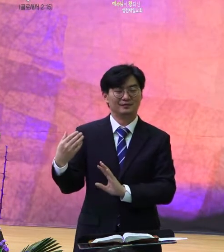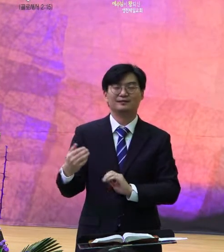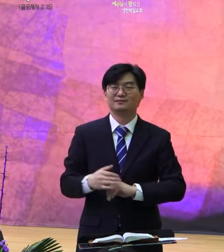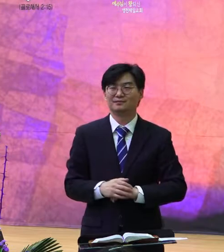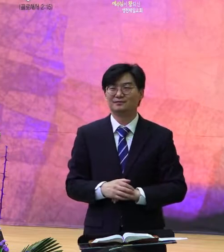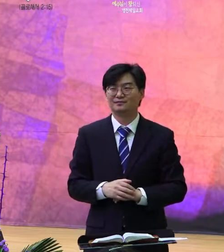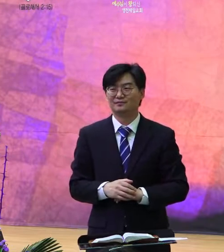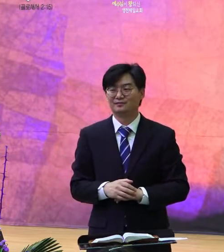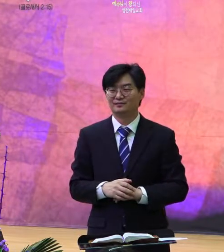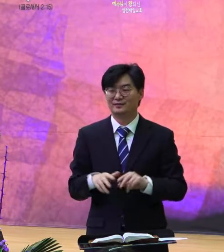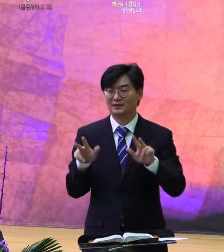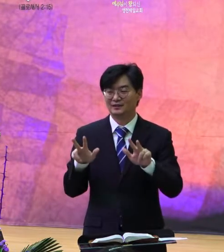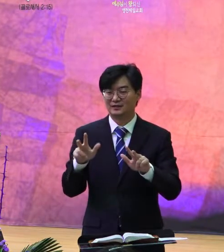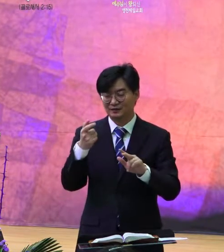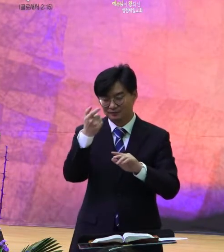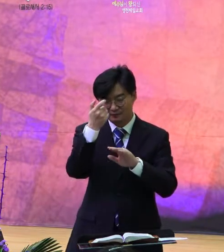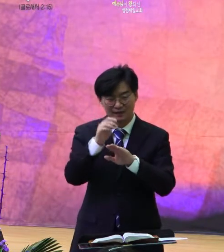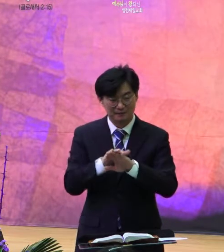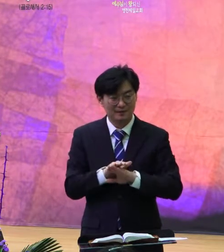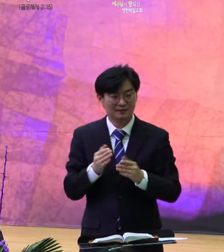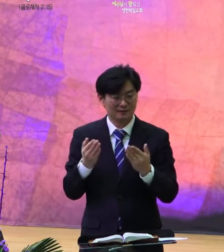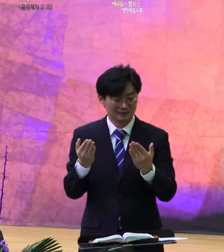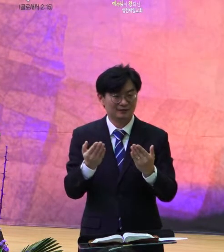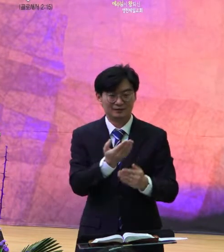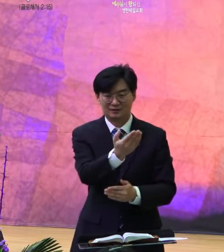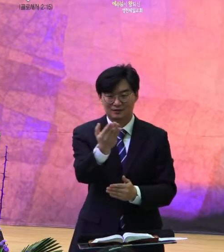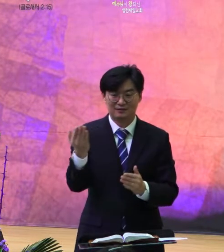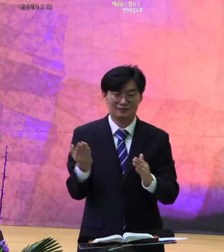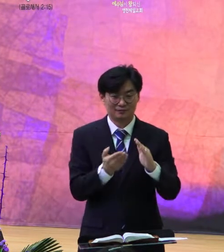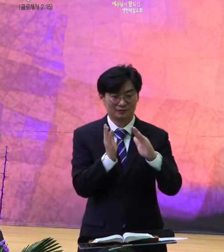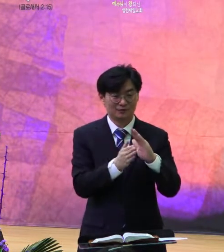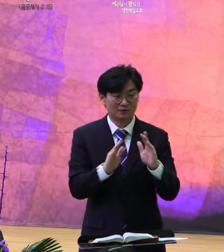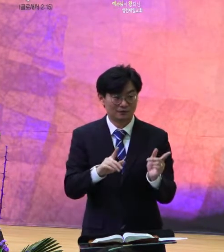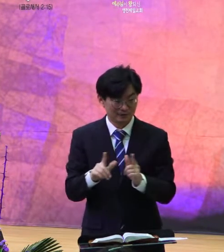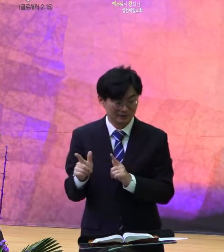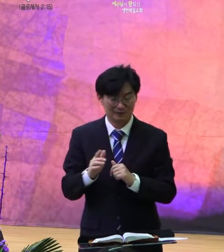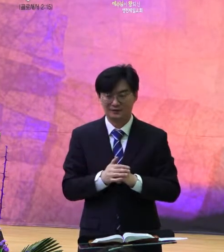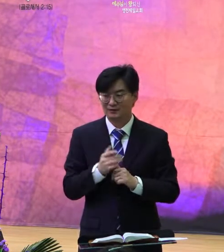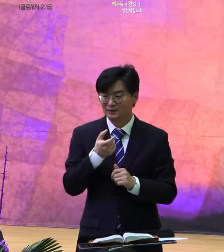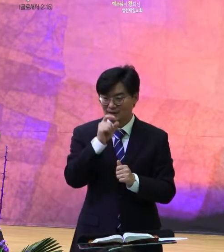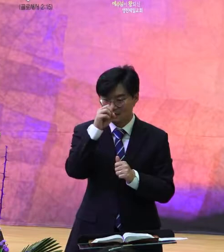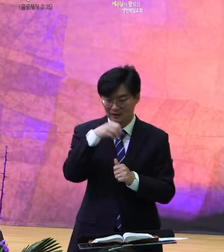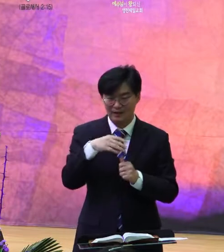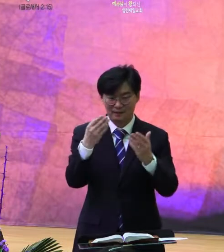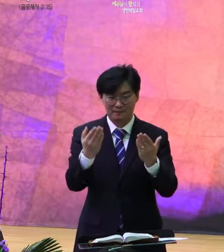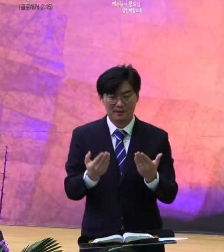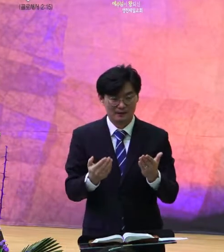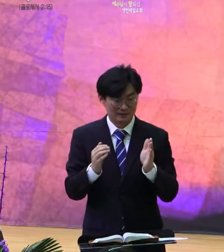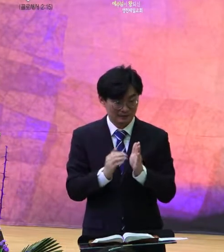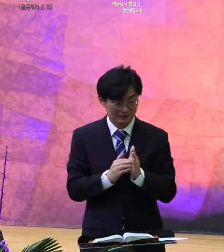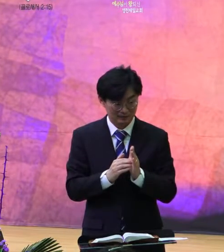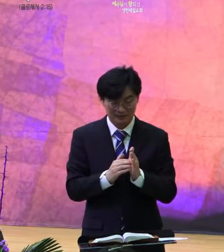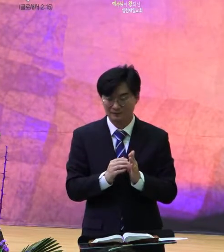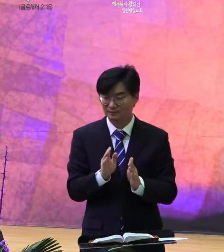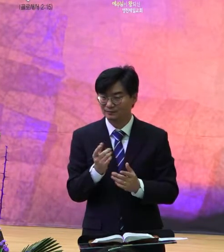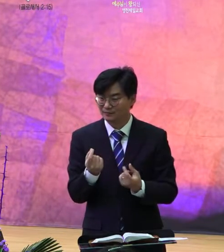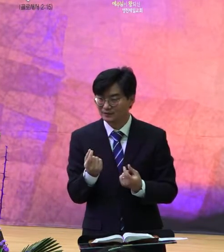지금 여기서 예배하고 계시는 우리 성도님들, 여러분들이 세례교인이라면, 영상으로 예배하시는